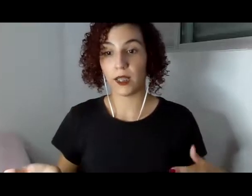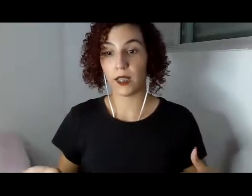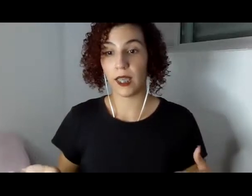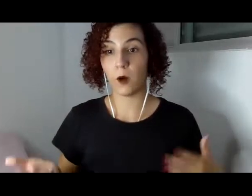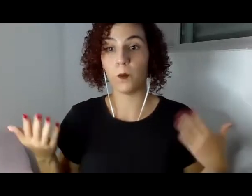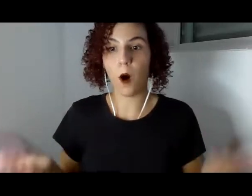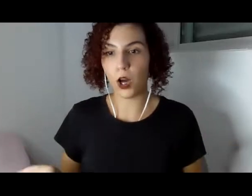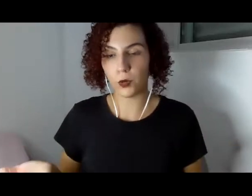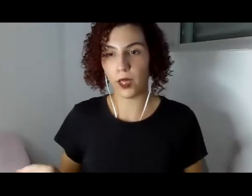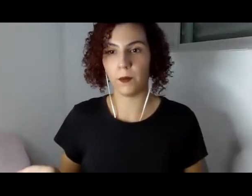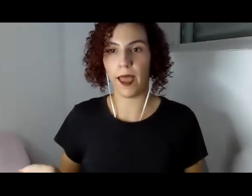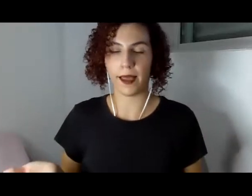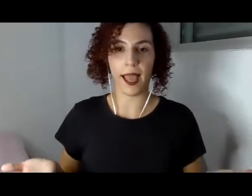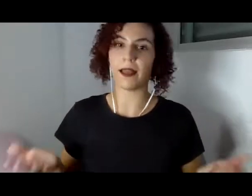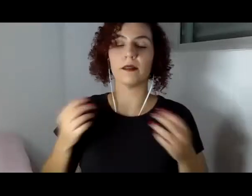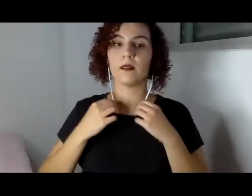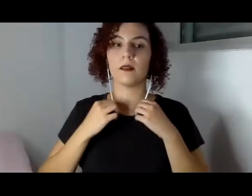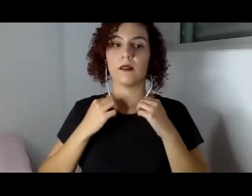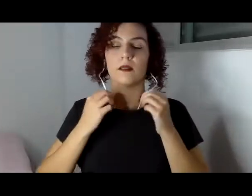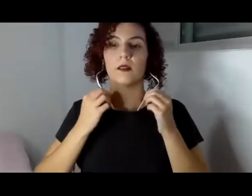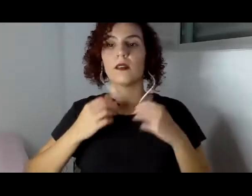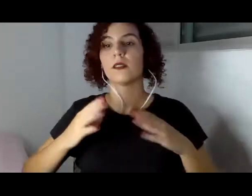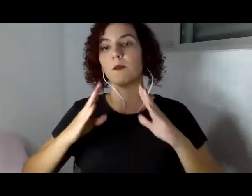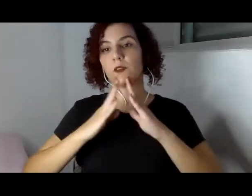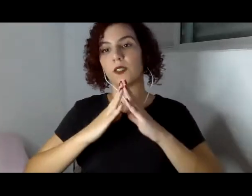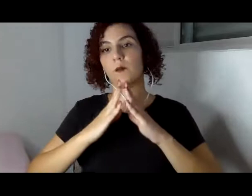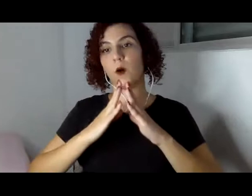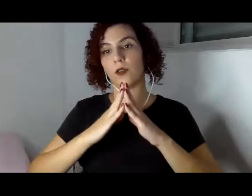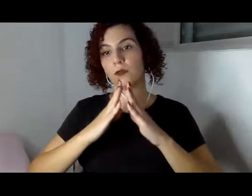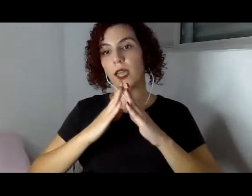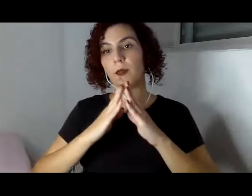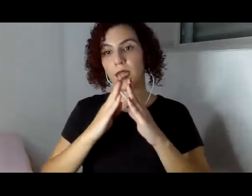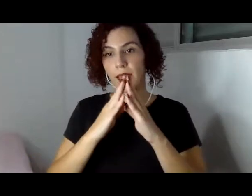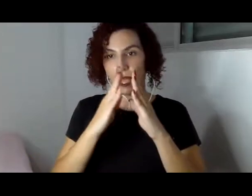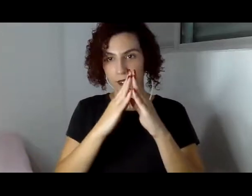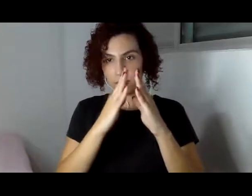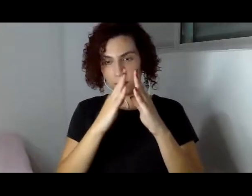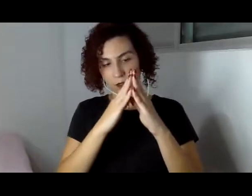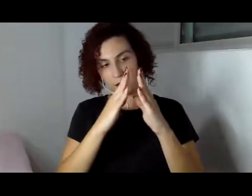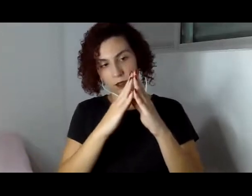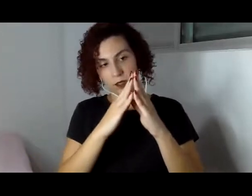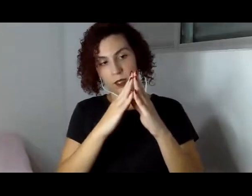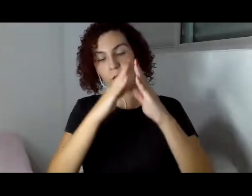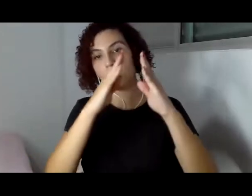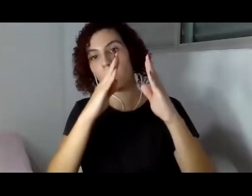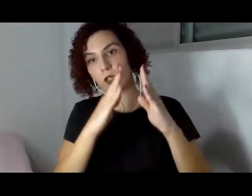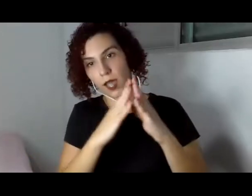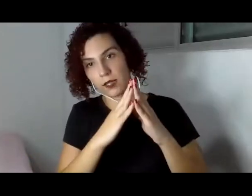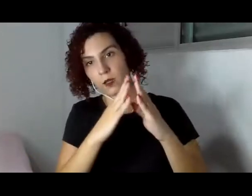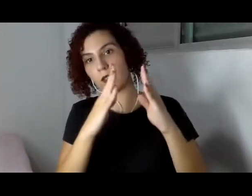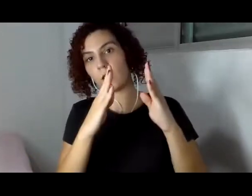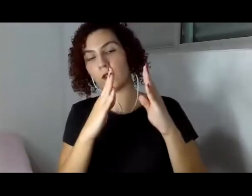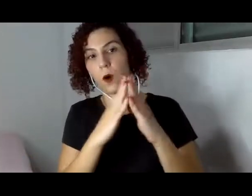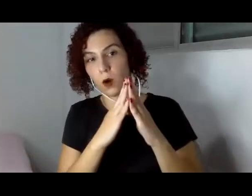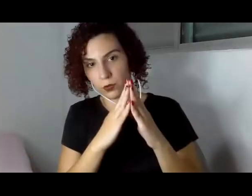Agora, eu moro em BH, você pode fazer moro, né? Minha casa. Esse é o sinal de